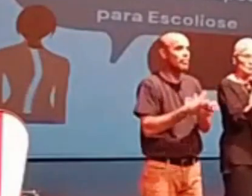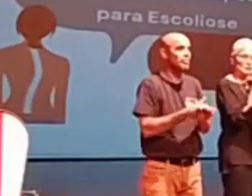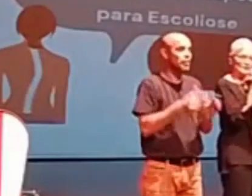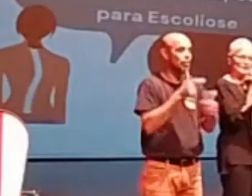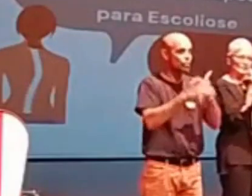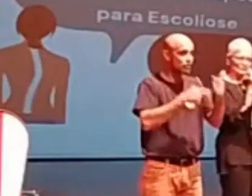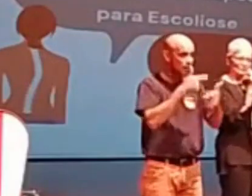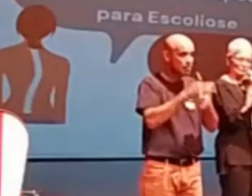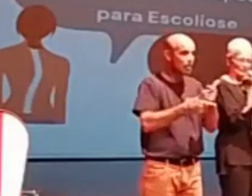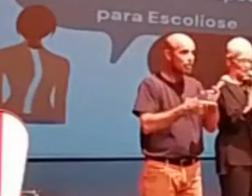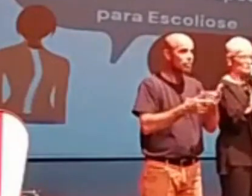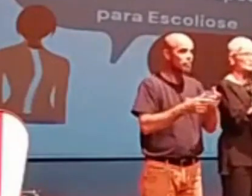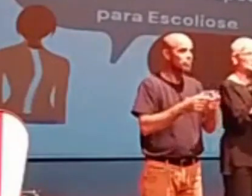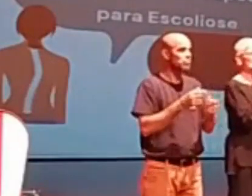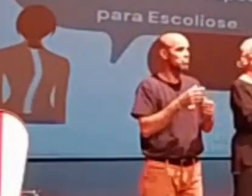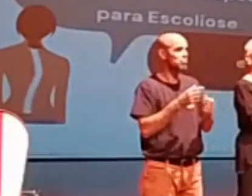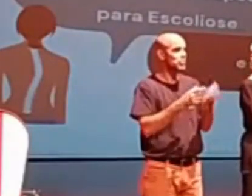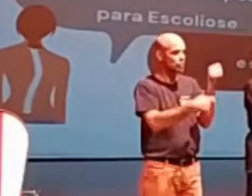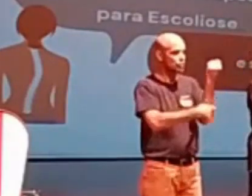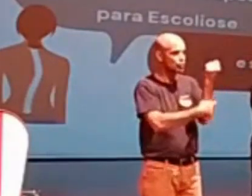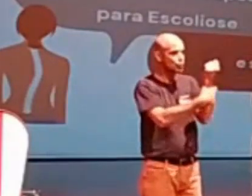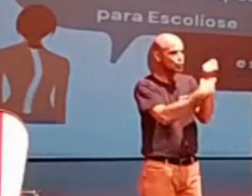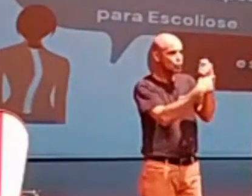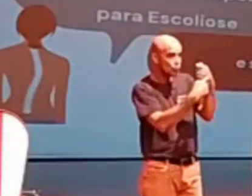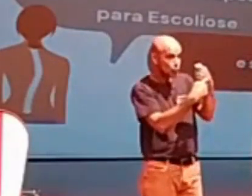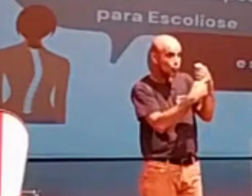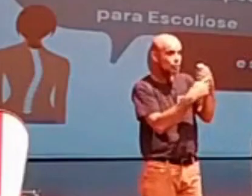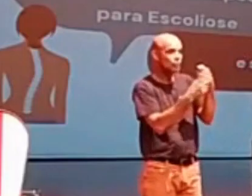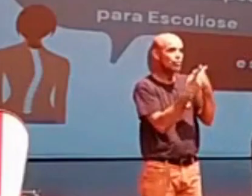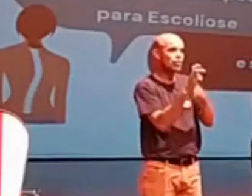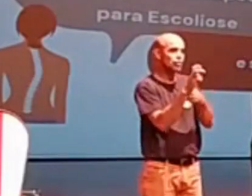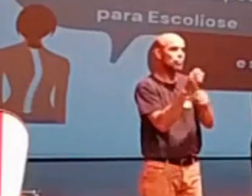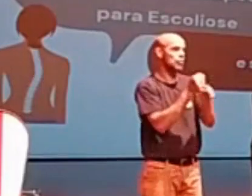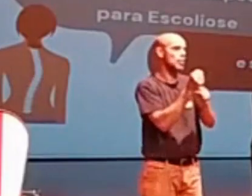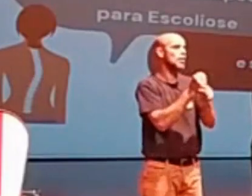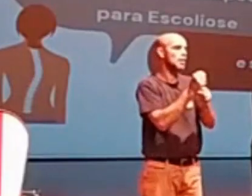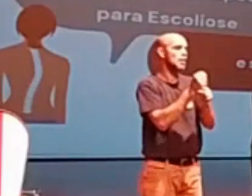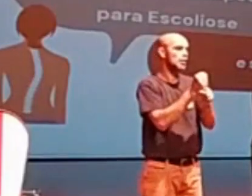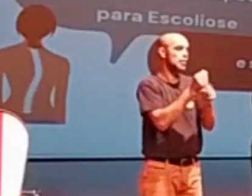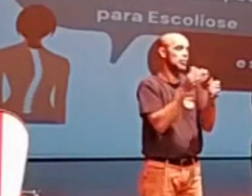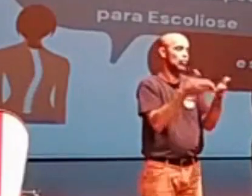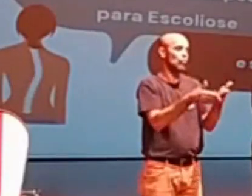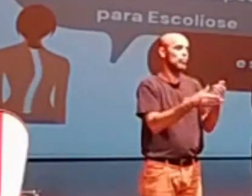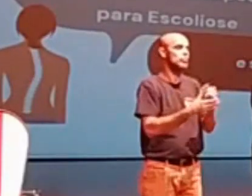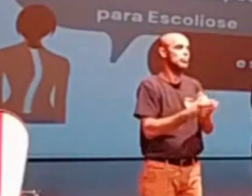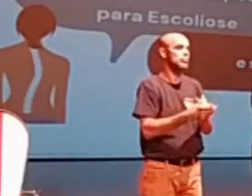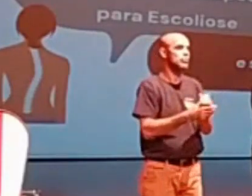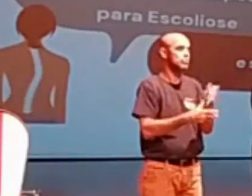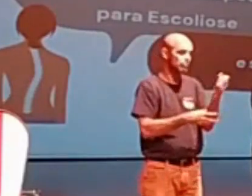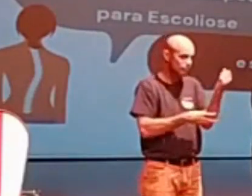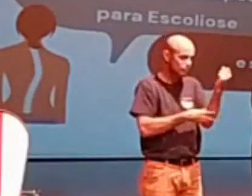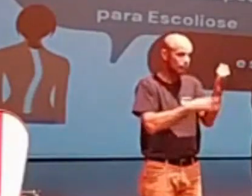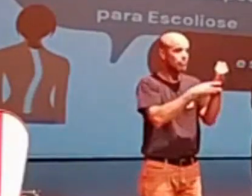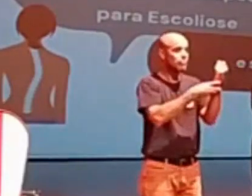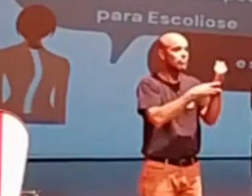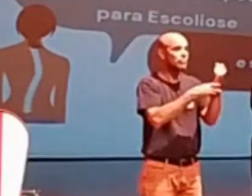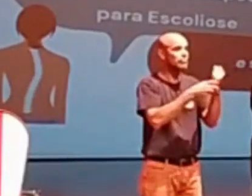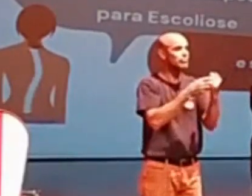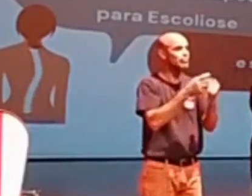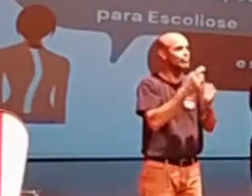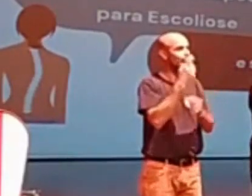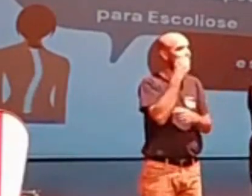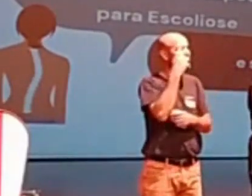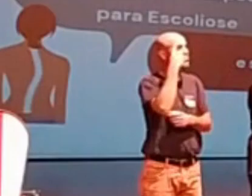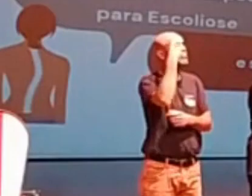trabalho com escoliose há mais ou menos 25 anos e me dei conta de que eu precisava